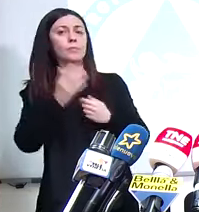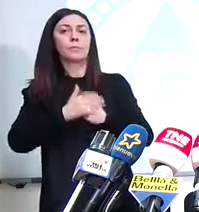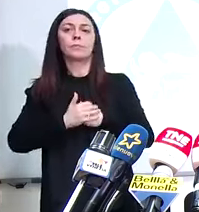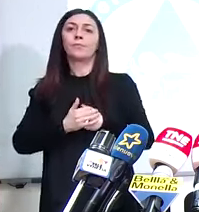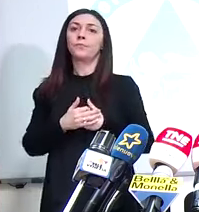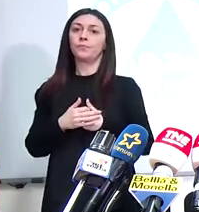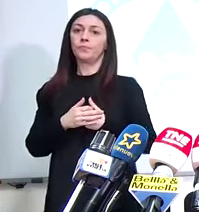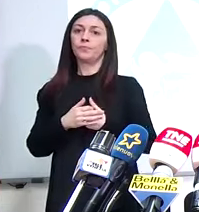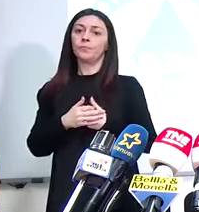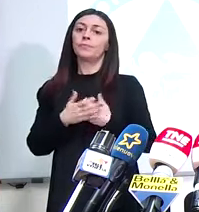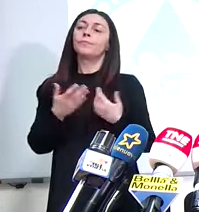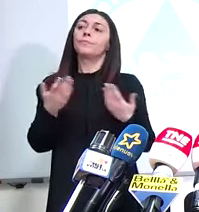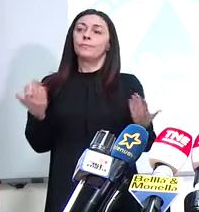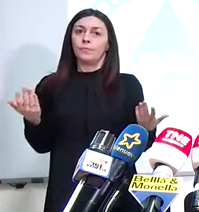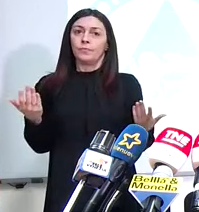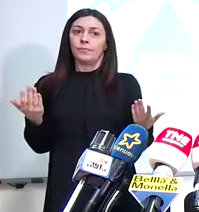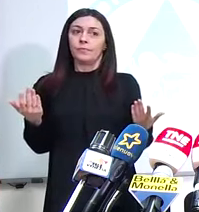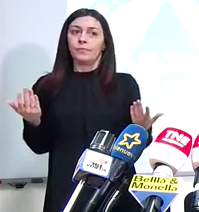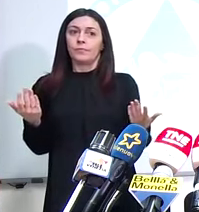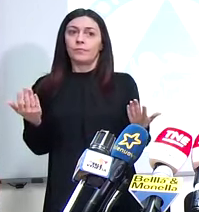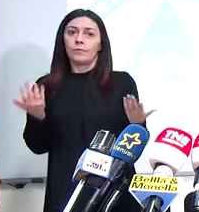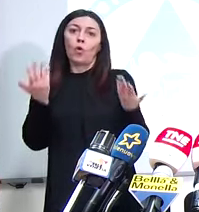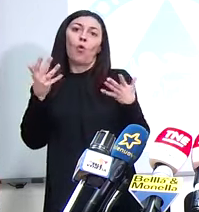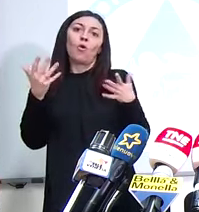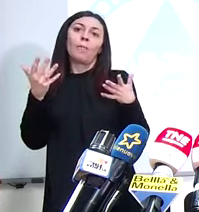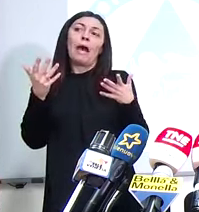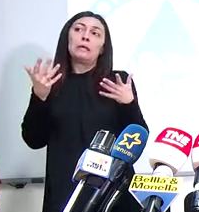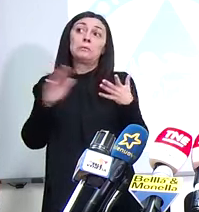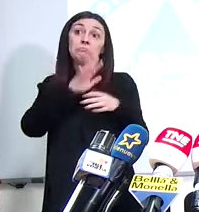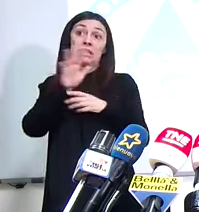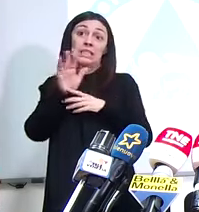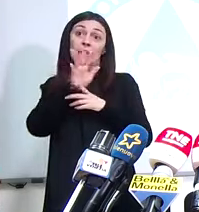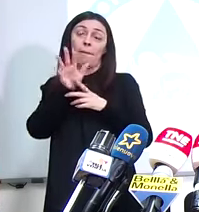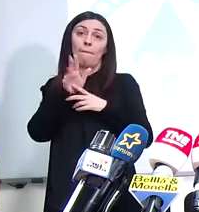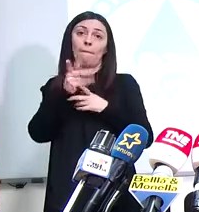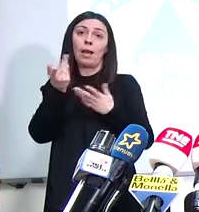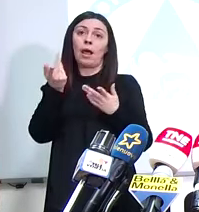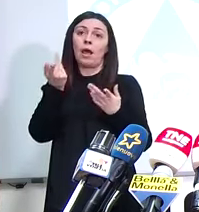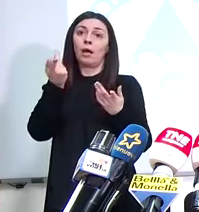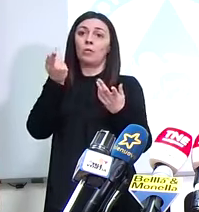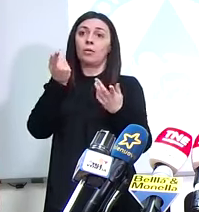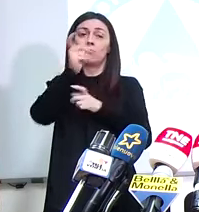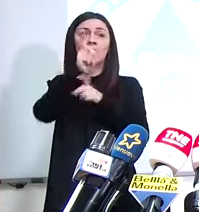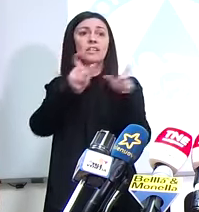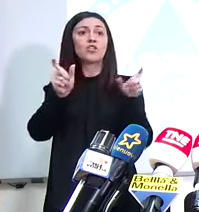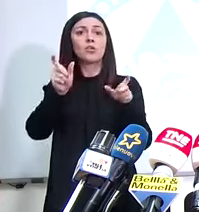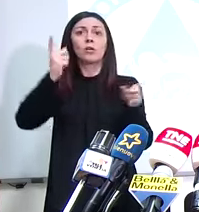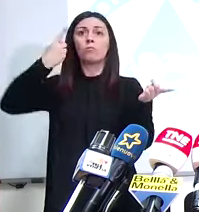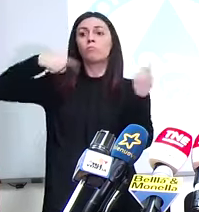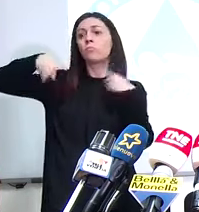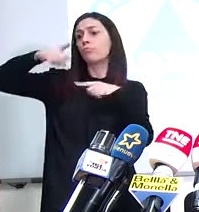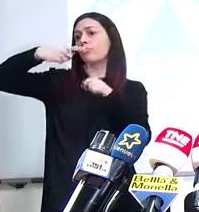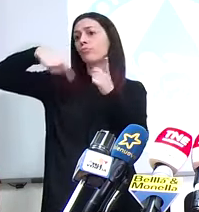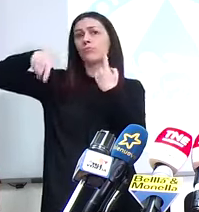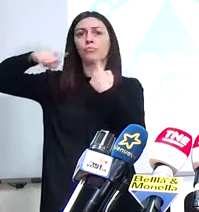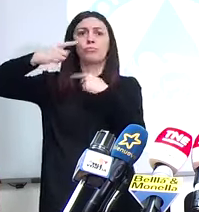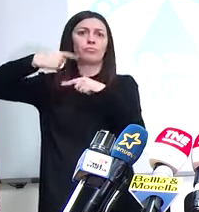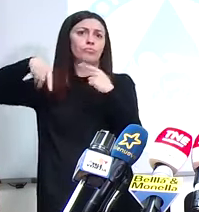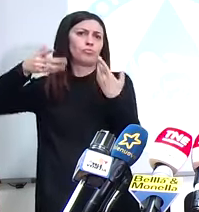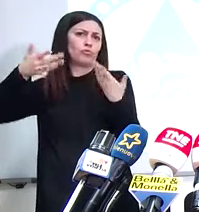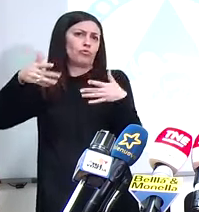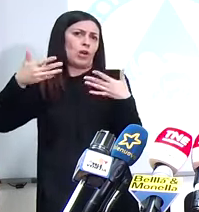il tema è che ormai la movimentazione mi sembra logico e chiaro che sia sotto gli occhi di tutti cioè nel senso che